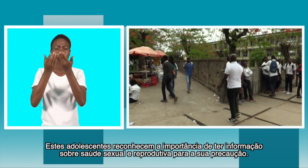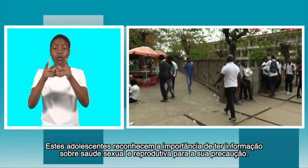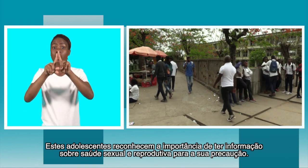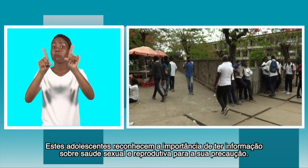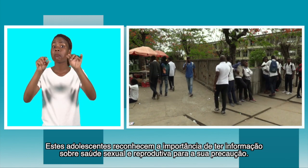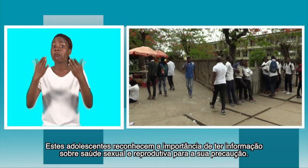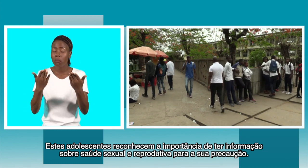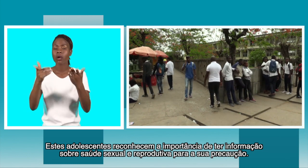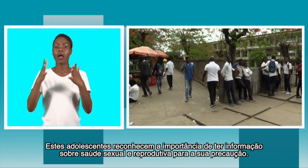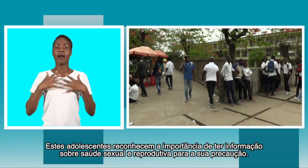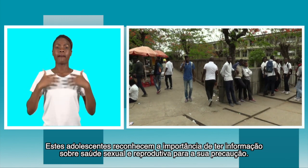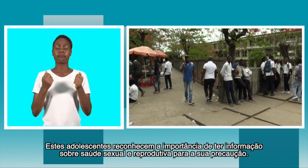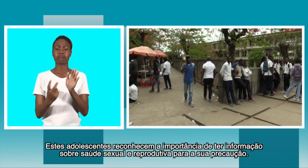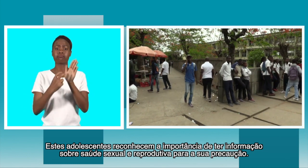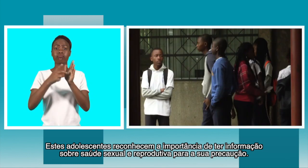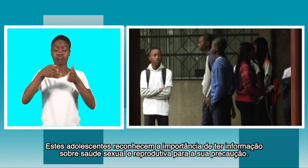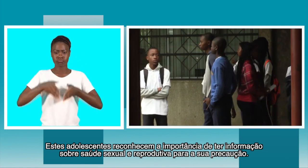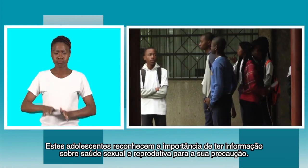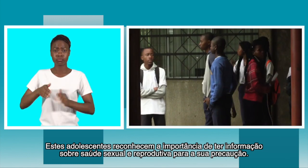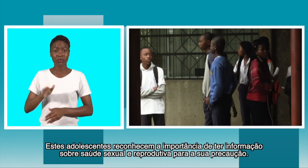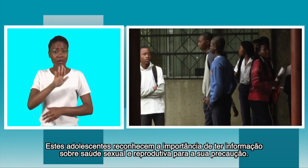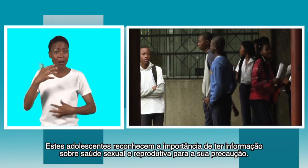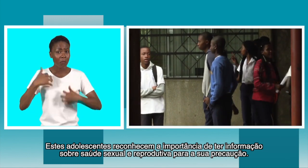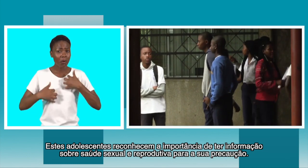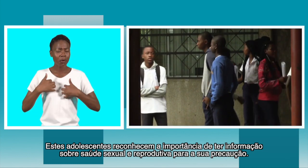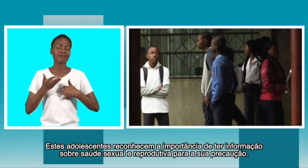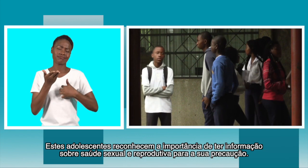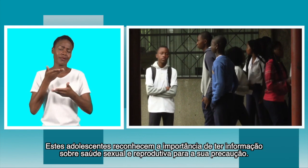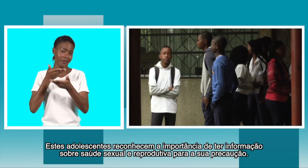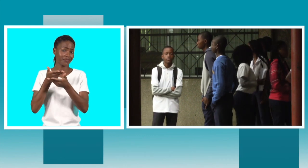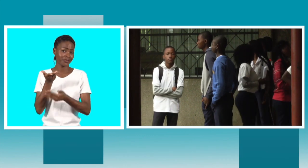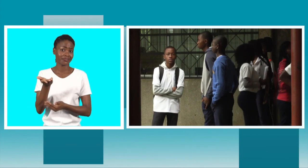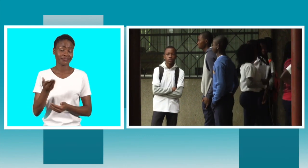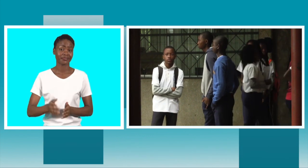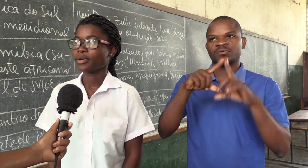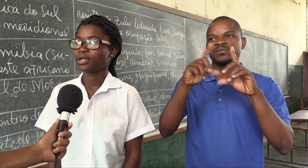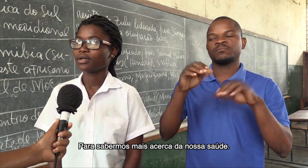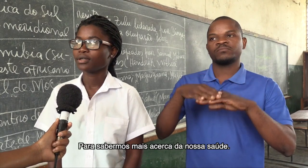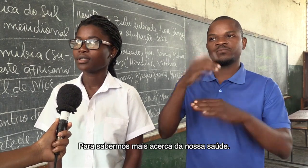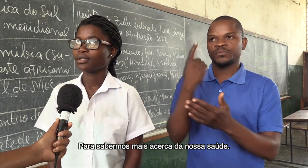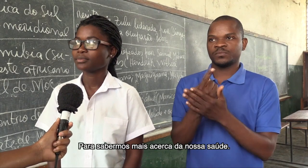importância de ter informação sobre saúde sexual e reprodutiva para a sua precaução.